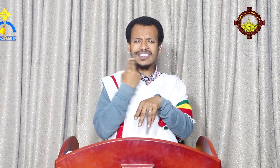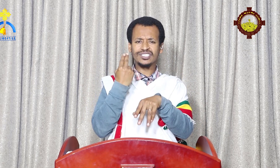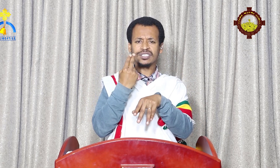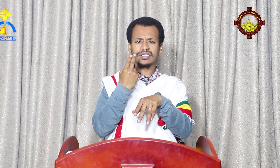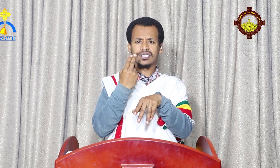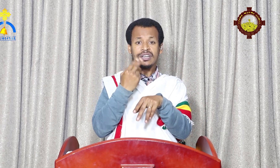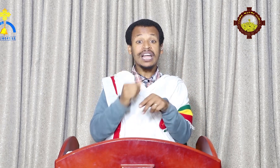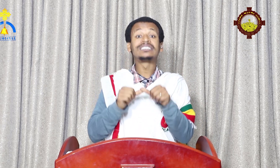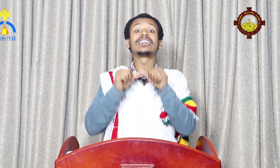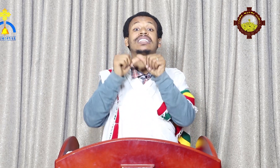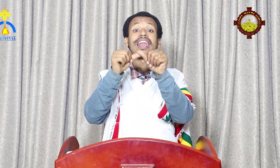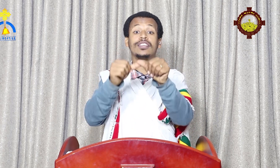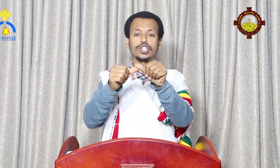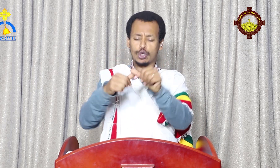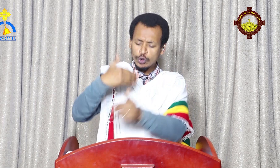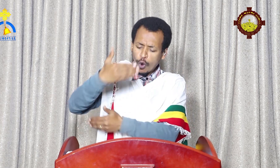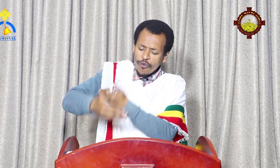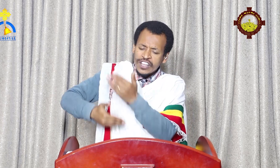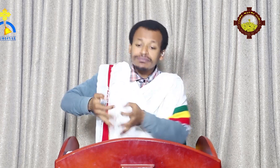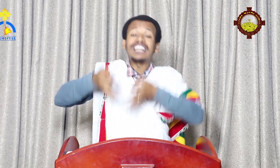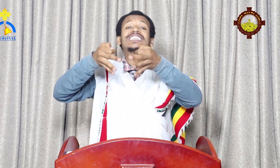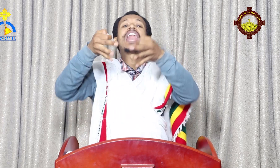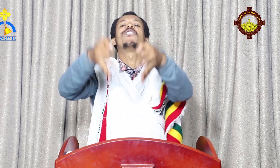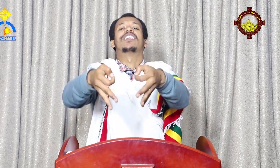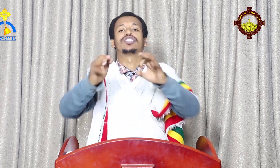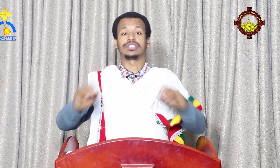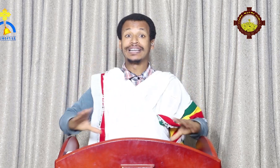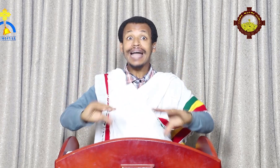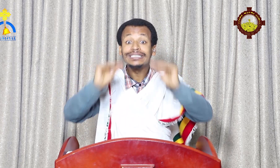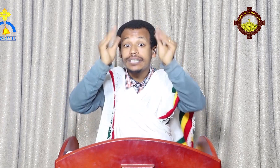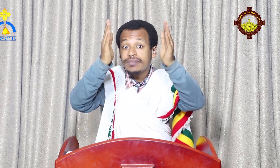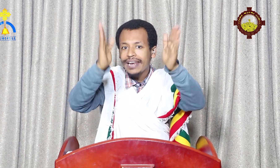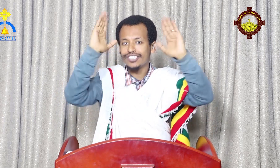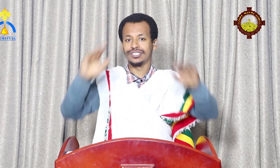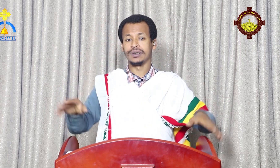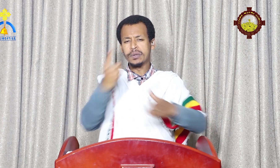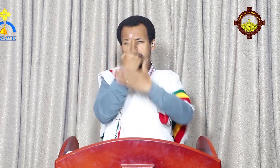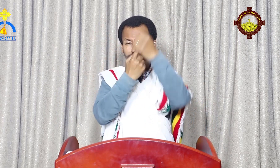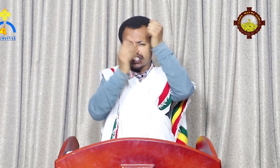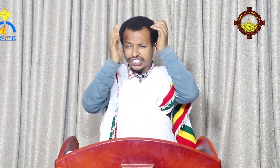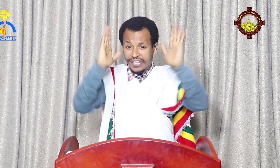ትጠቀምበታለች፣ ታስከትላለች፣ ትውፊትም ታስተላልፋለች፣ ታስተምራለች። ብቸኛ